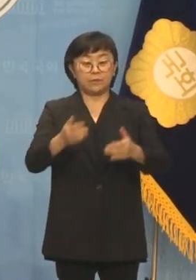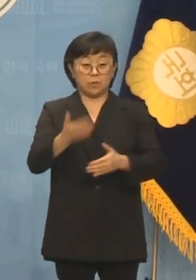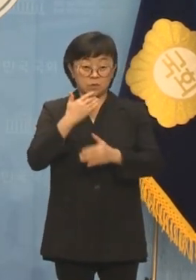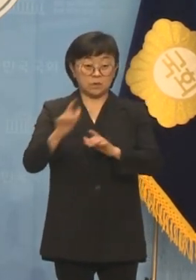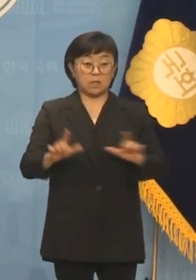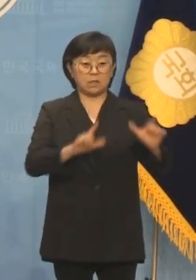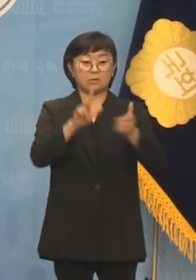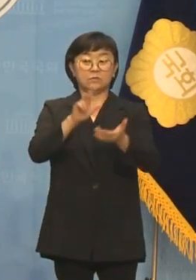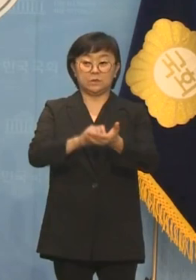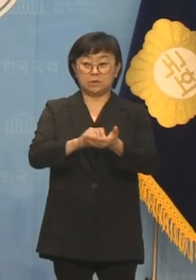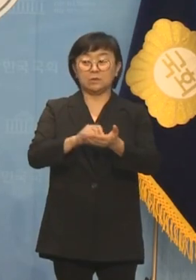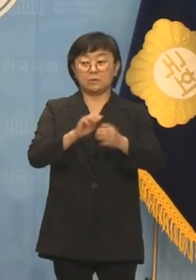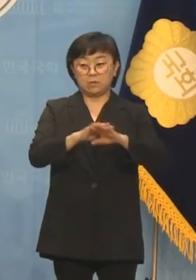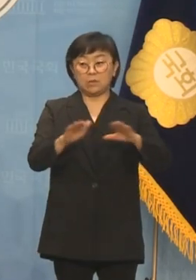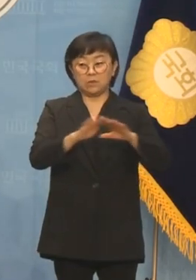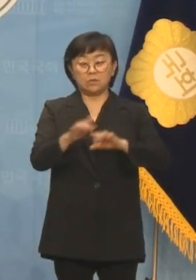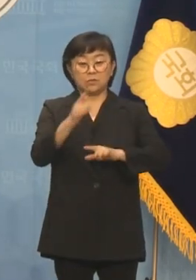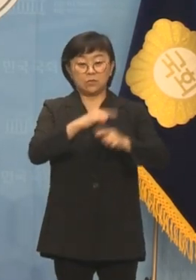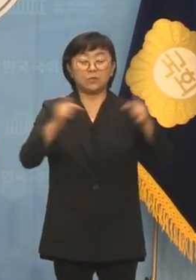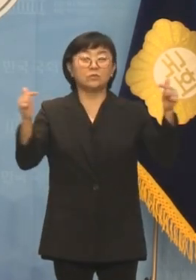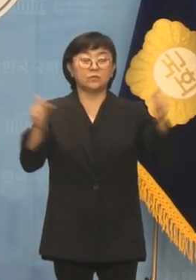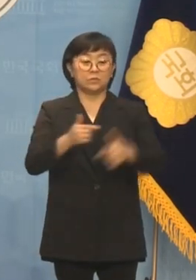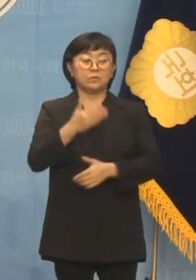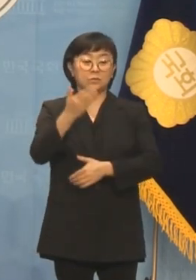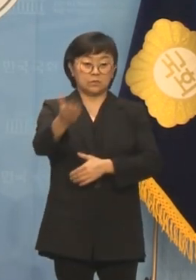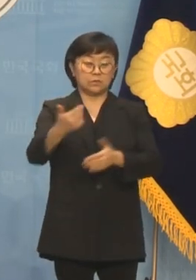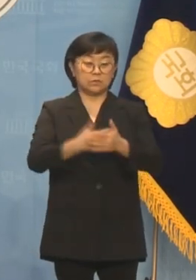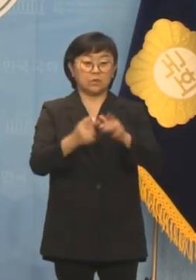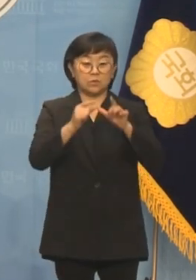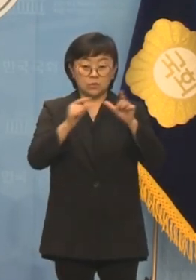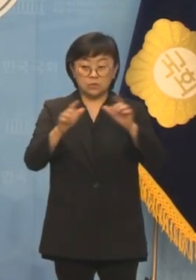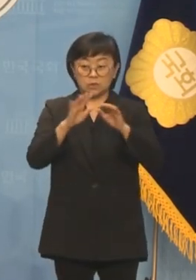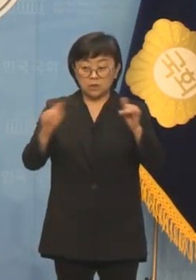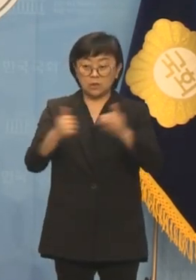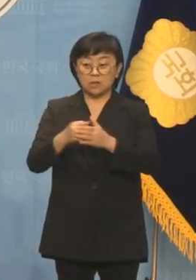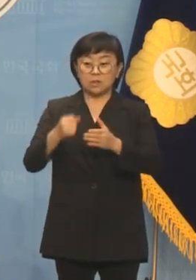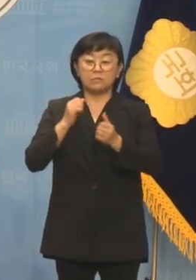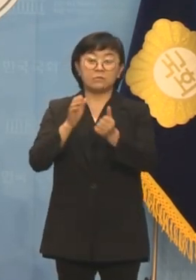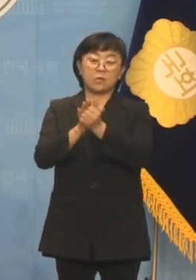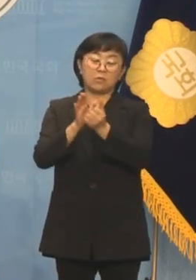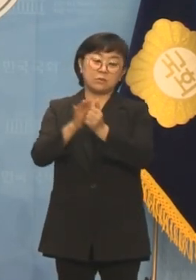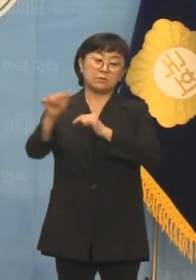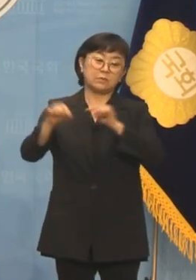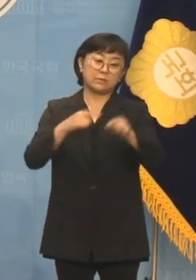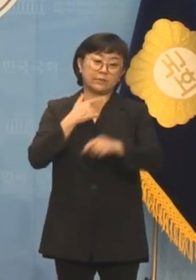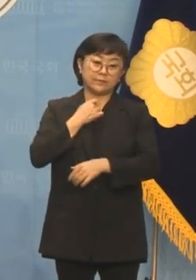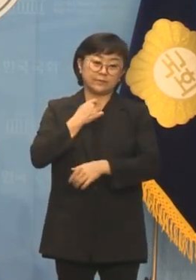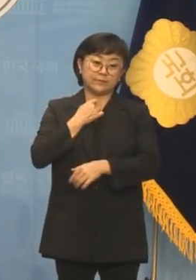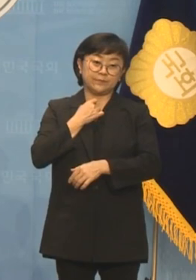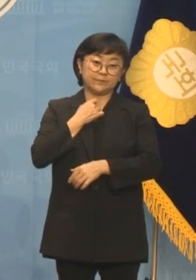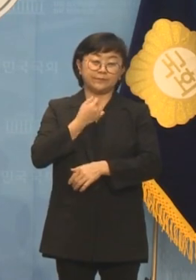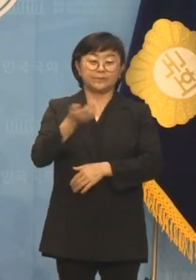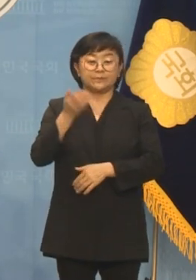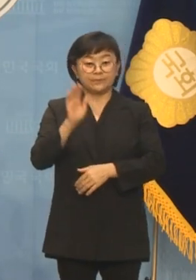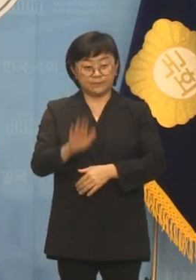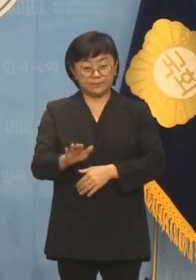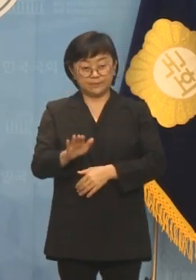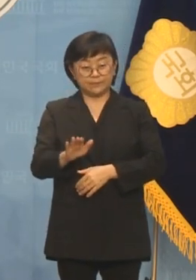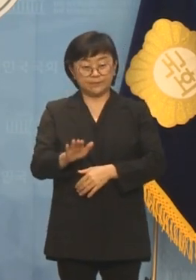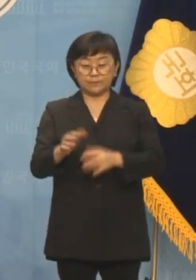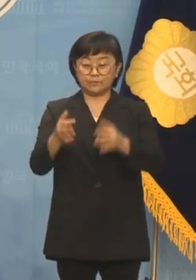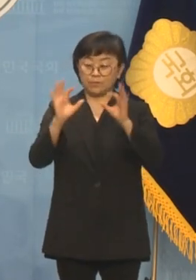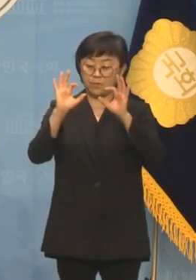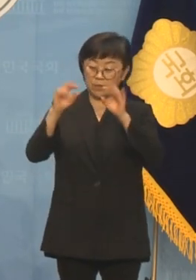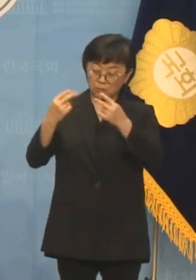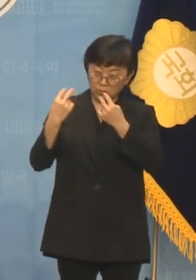사는 고민을 조금이라도 덜어드리고 소수자들에게 힘이 되는 정치를 꿈꿨습니다. 하지만